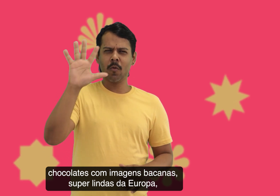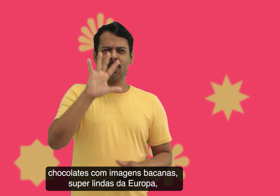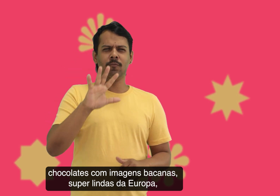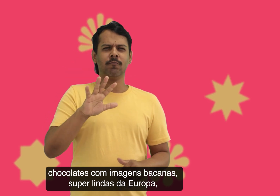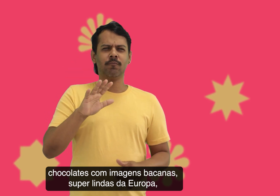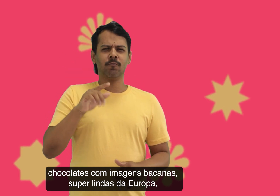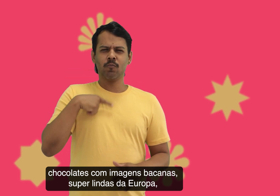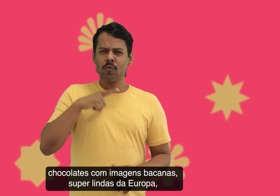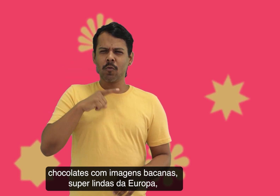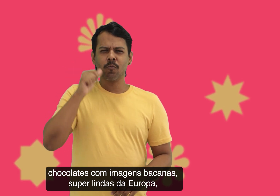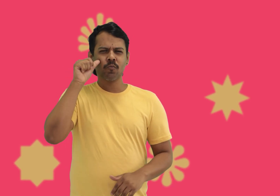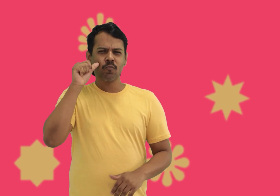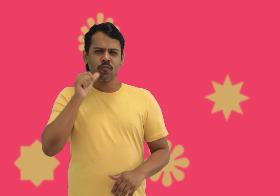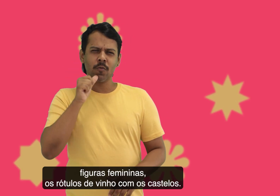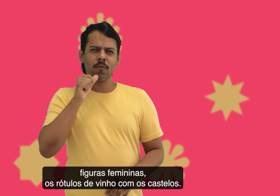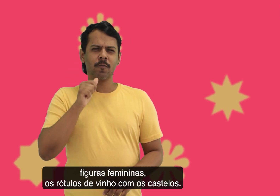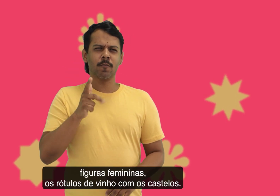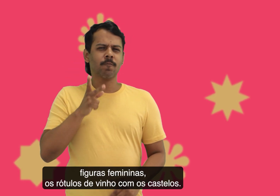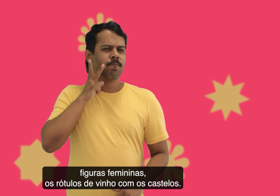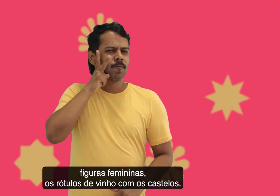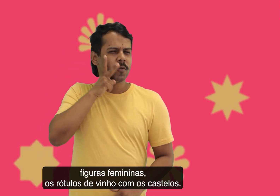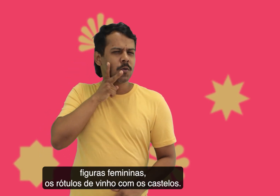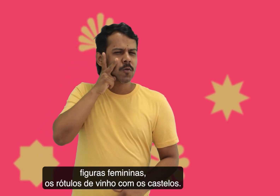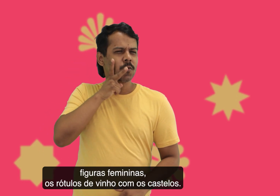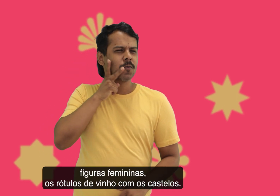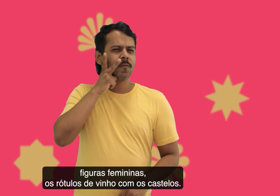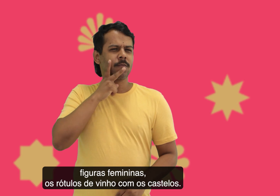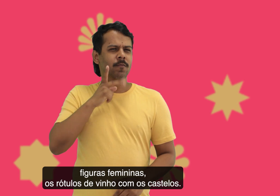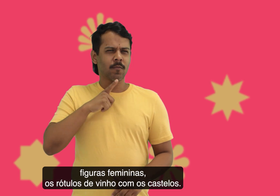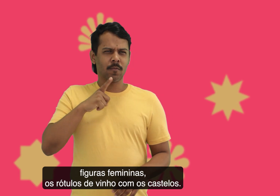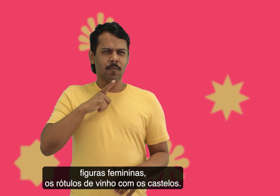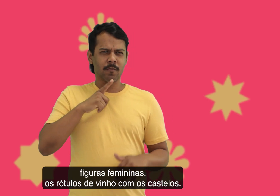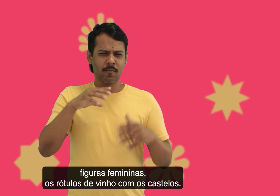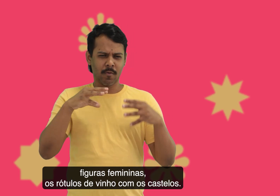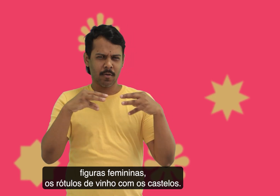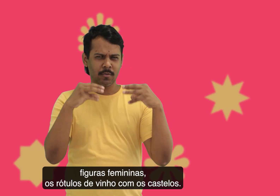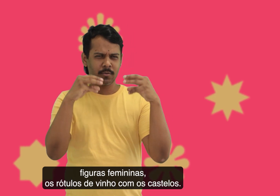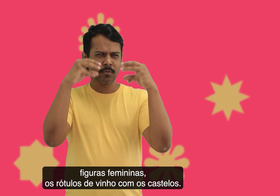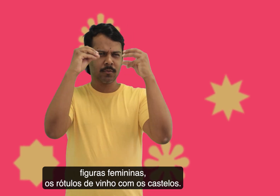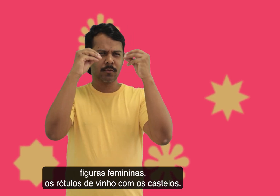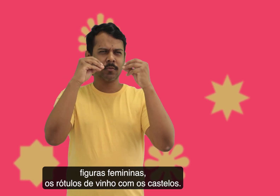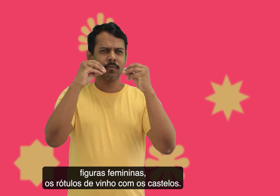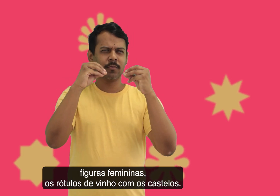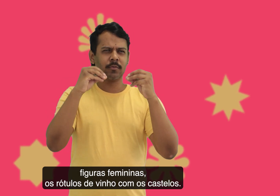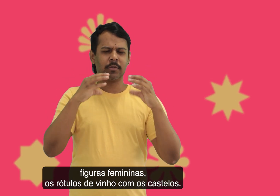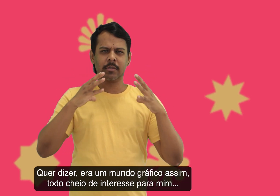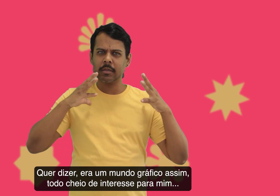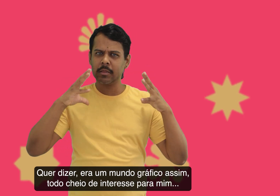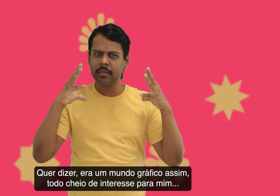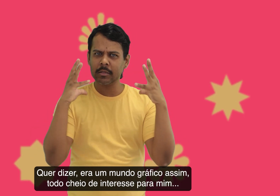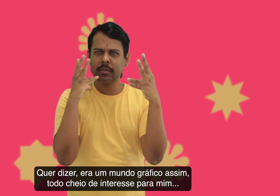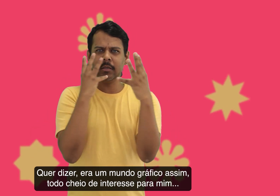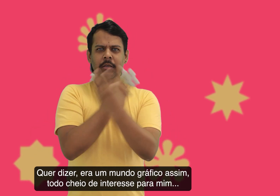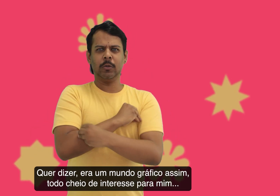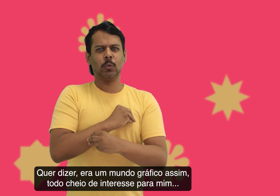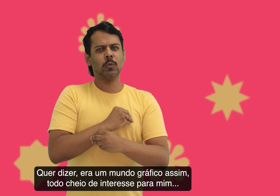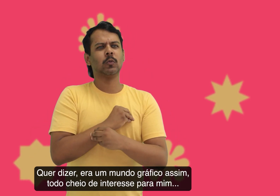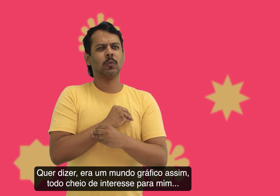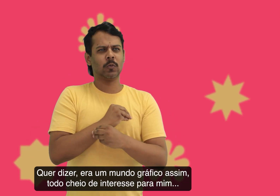lindas da Europa, figuras femininas, os rótulos de vinho com os castelos, quer dizer, era um mundo